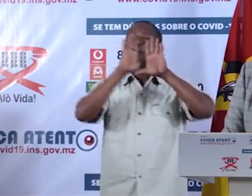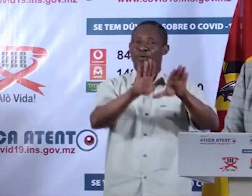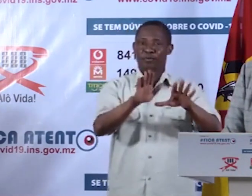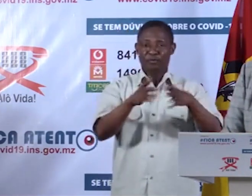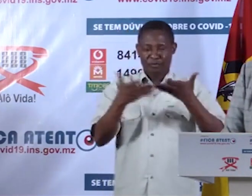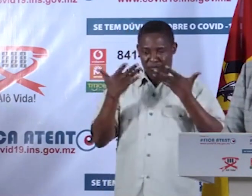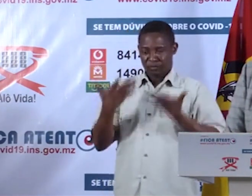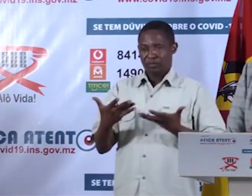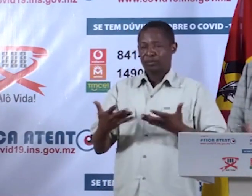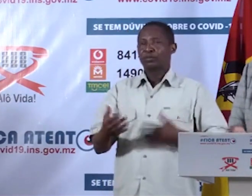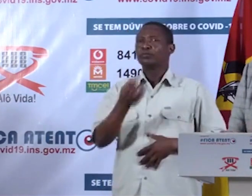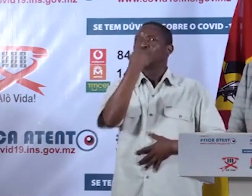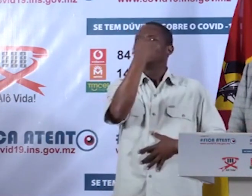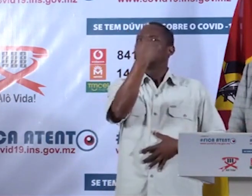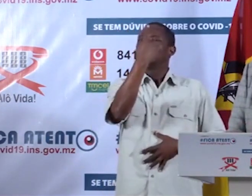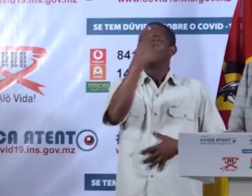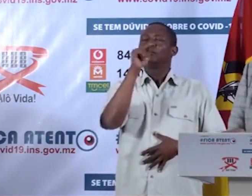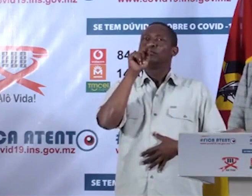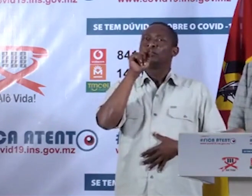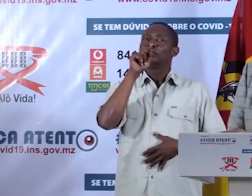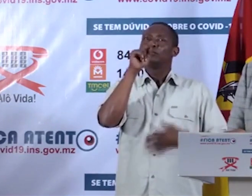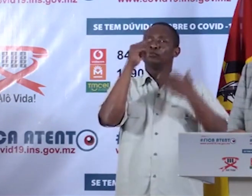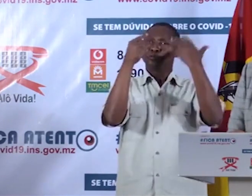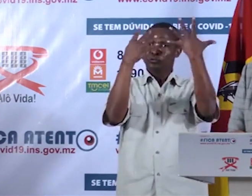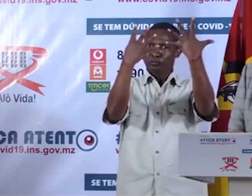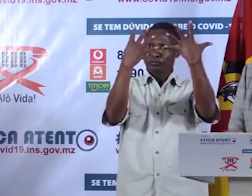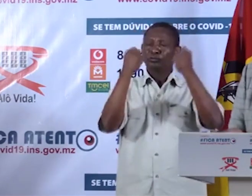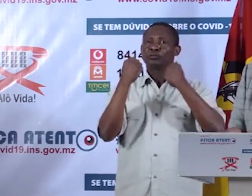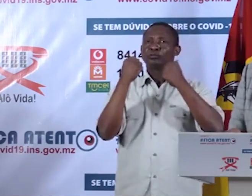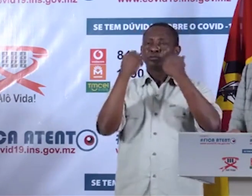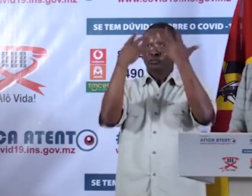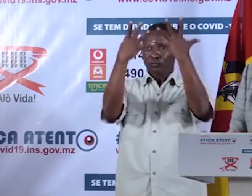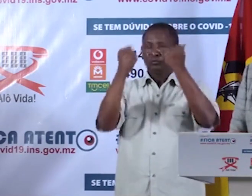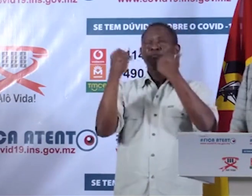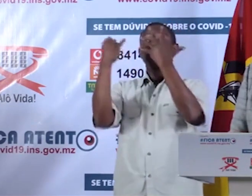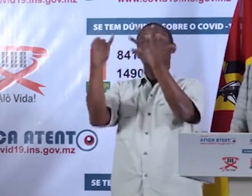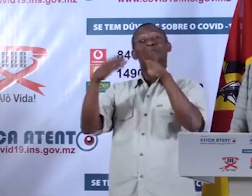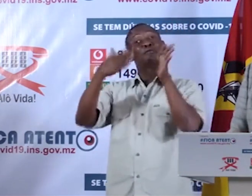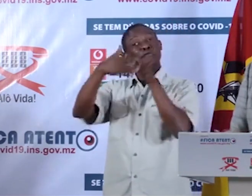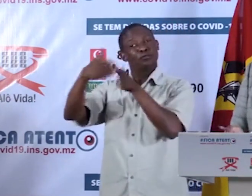com 1.997 pessoas que estão em quarentena domiciliar.